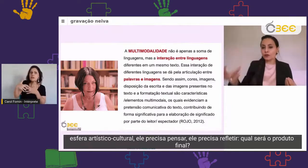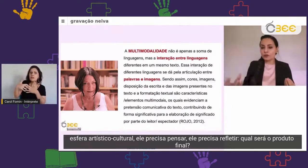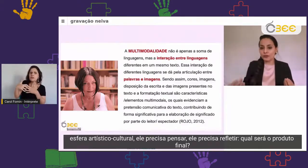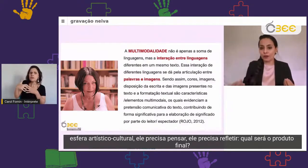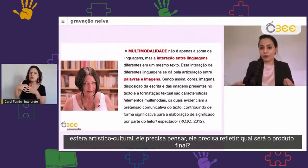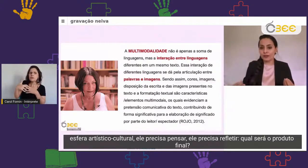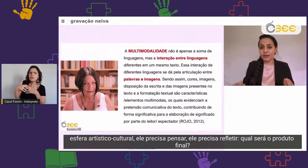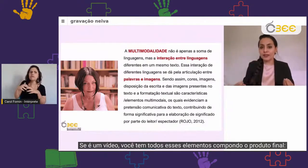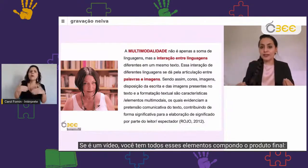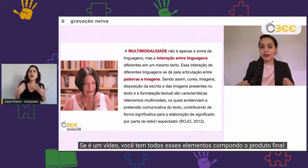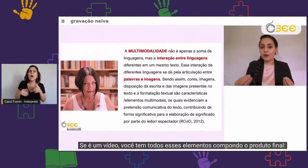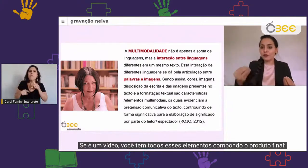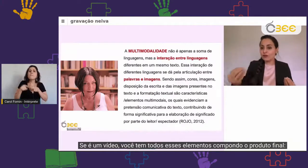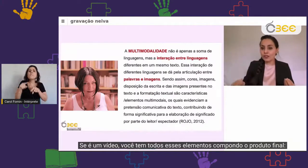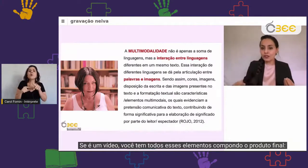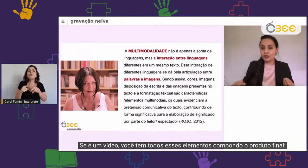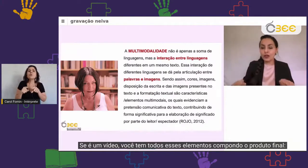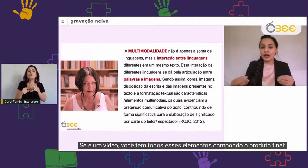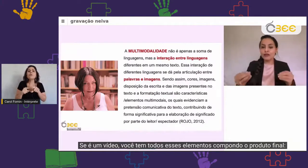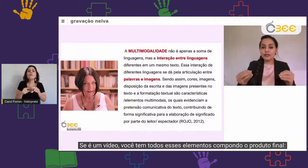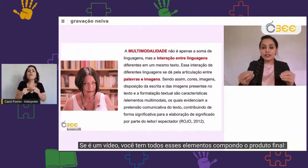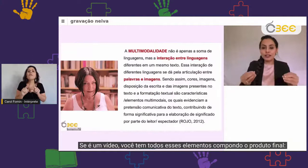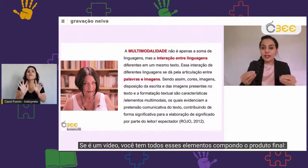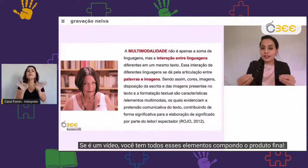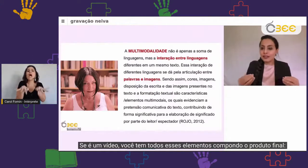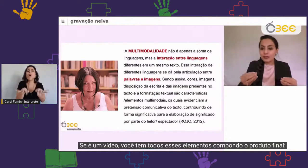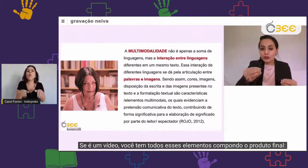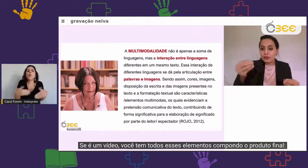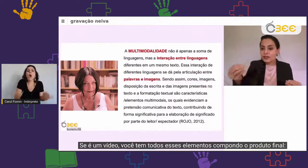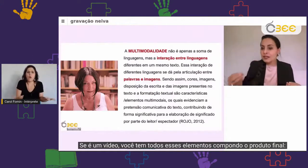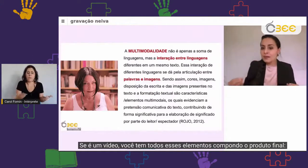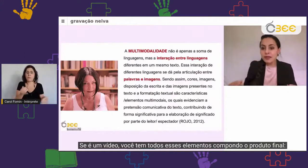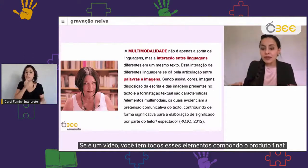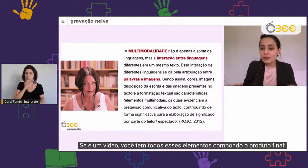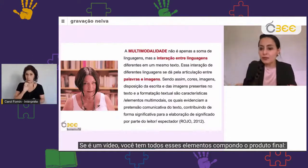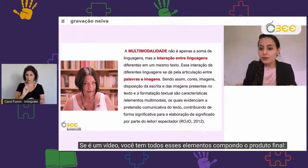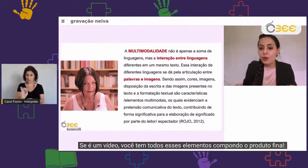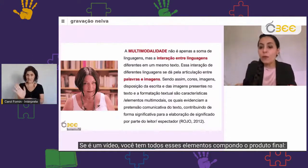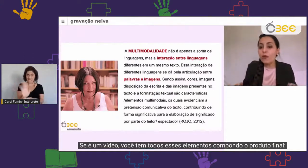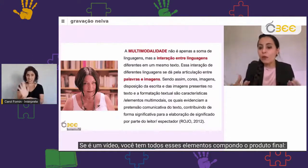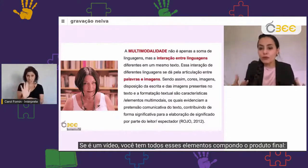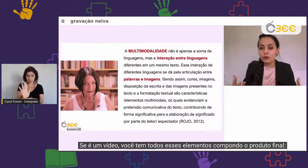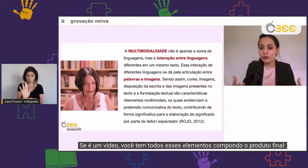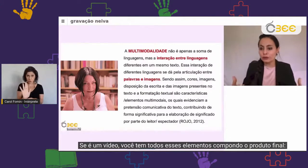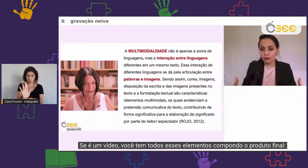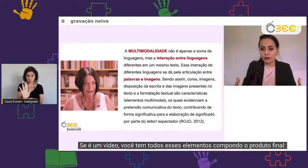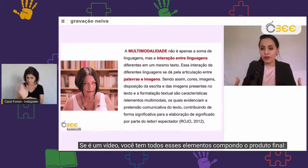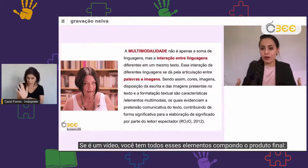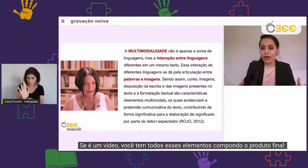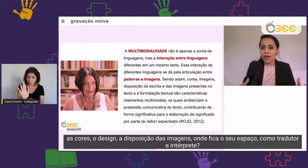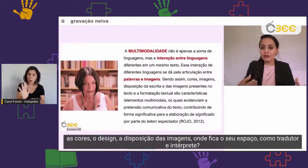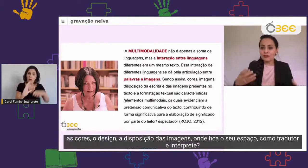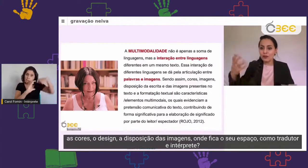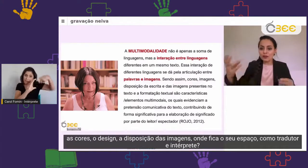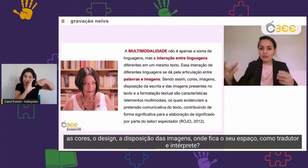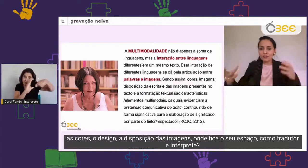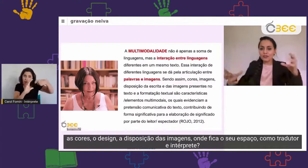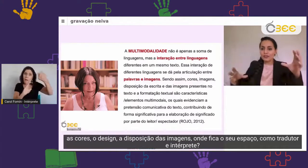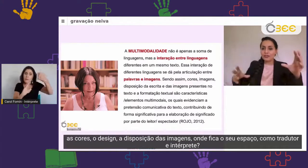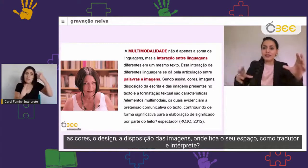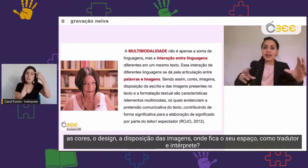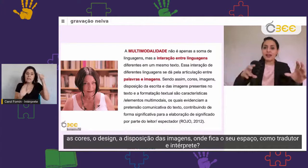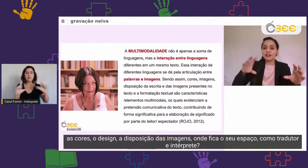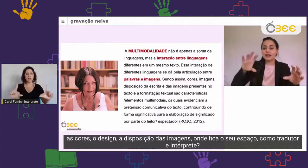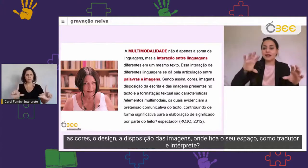qual será o produto final, né? Se é um vídeo, você tem todos esses elementos compondo o produto final. As